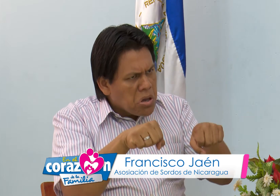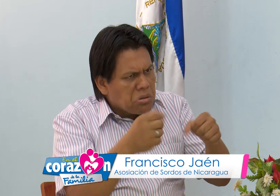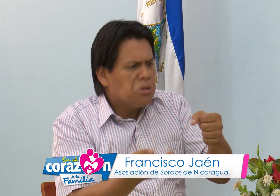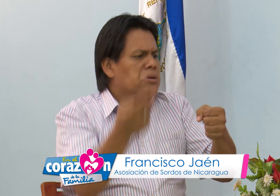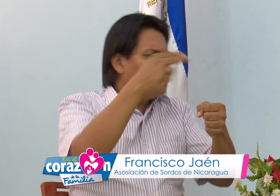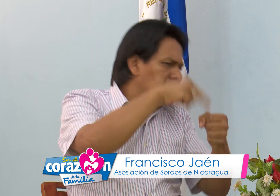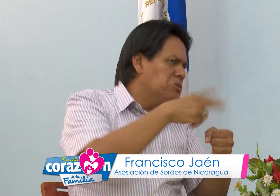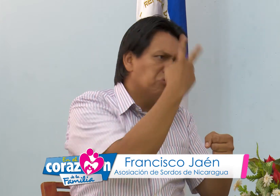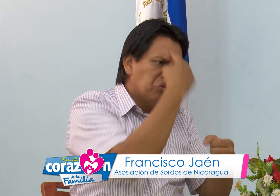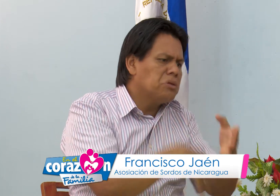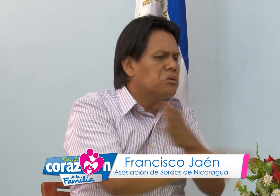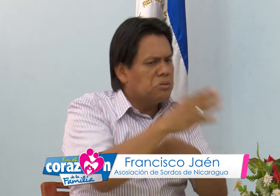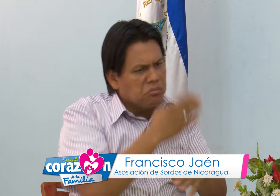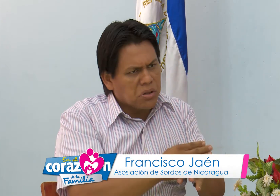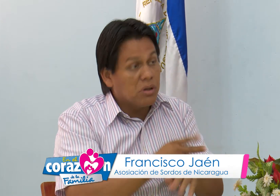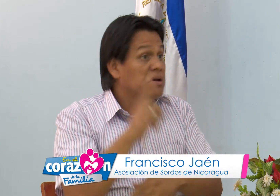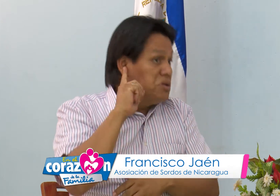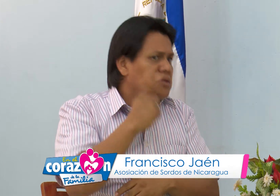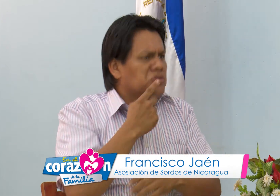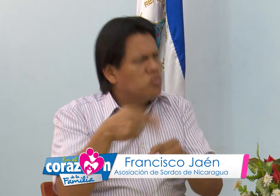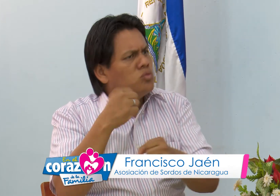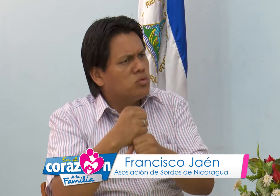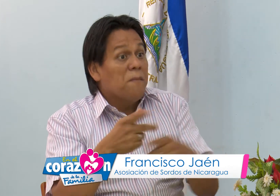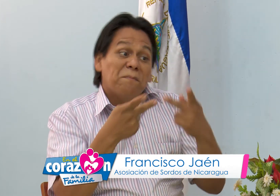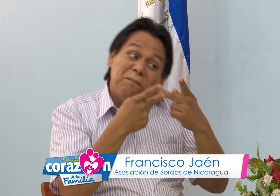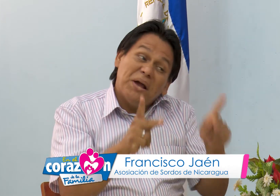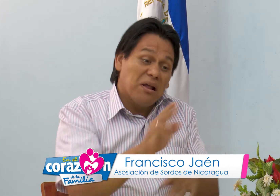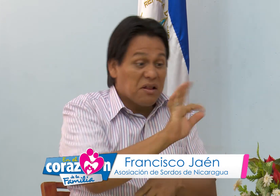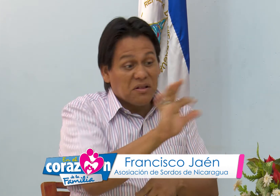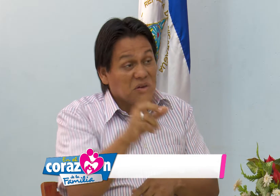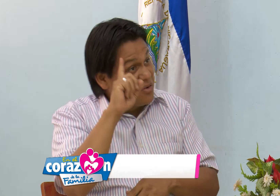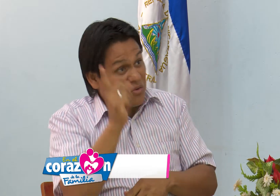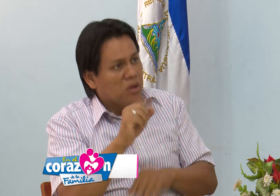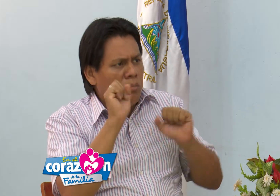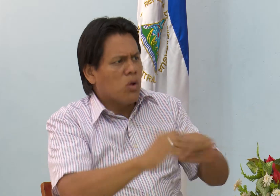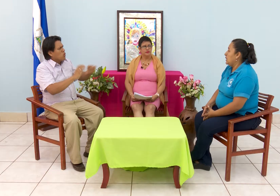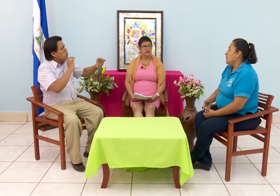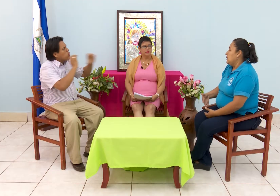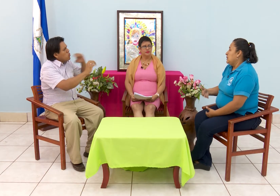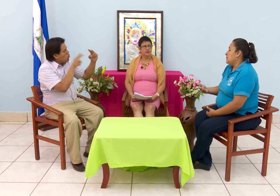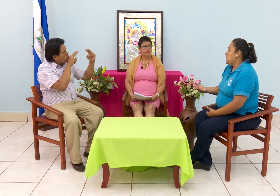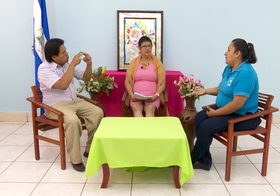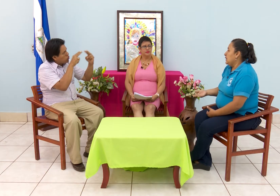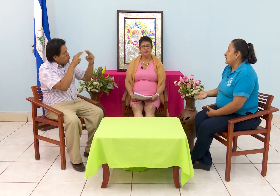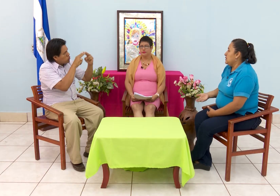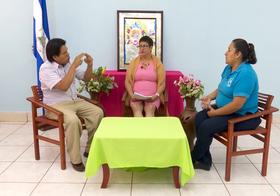todo, porque vos sabés que ellos tienen responsabilidades sociales y cuando les hablas de personas con discapacidad, se ven en la necesidad